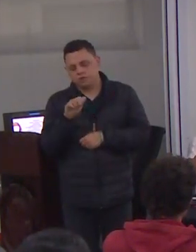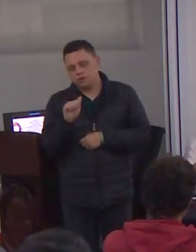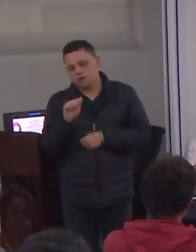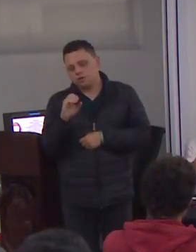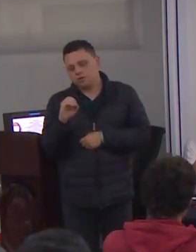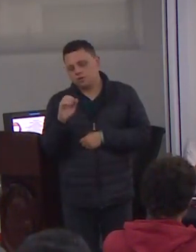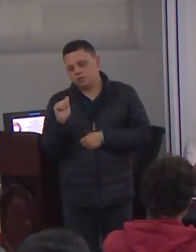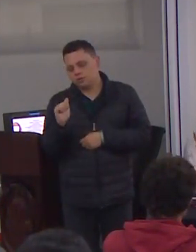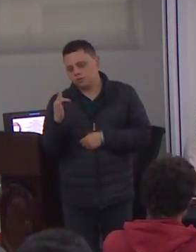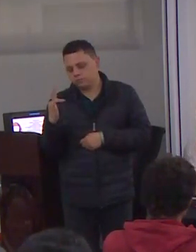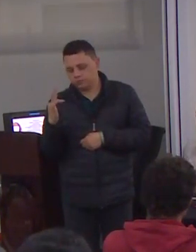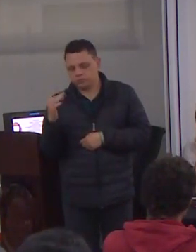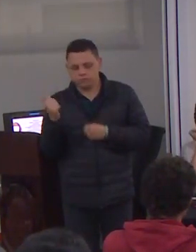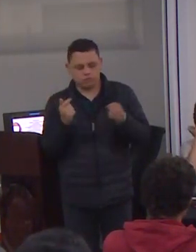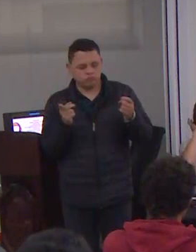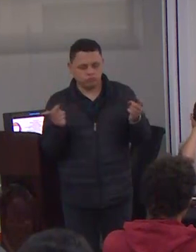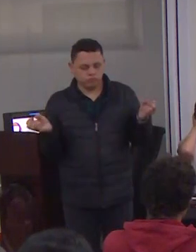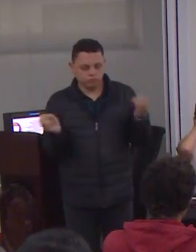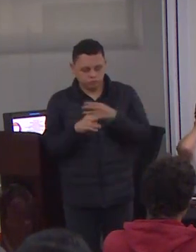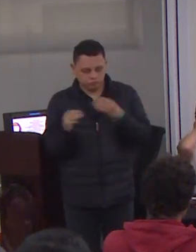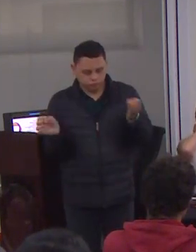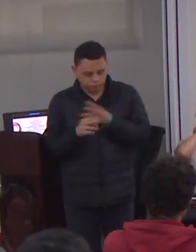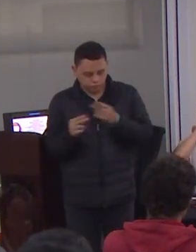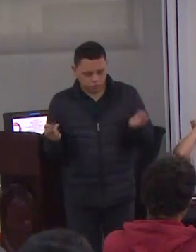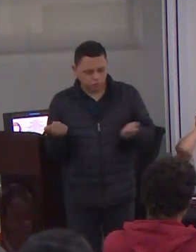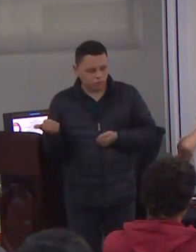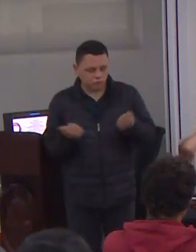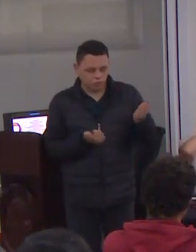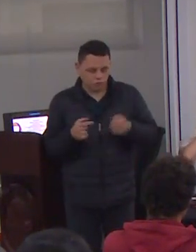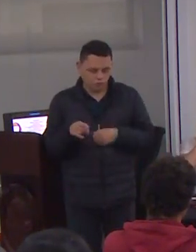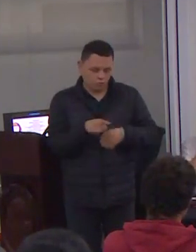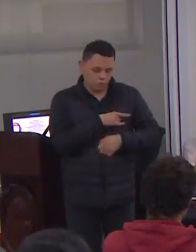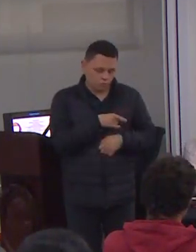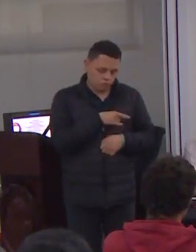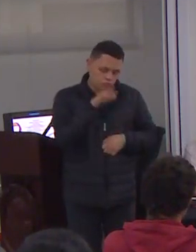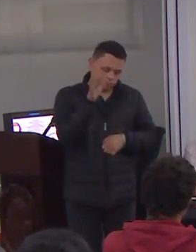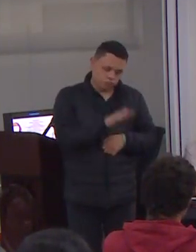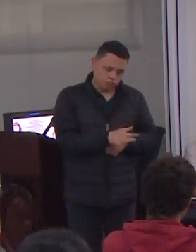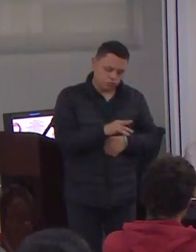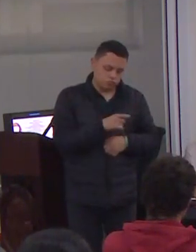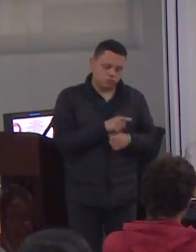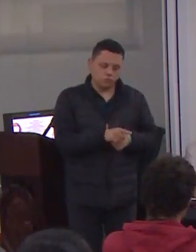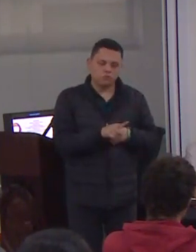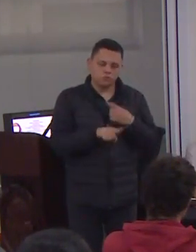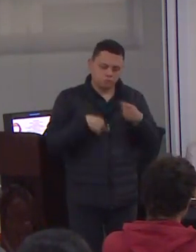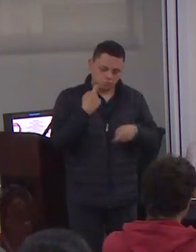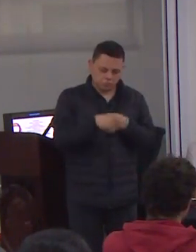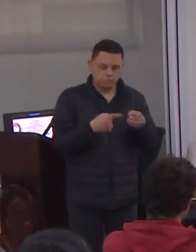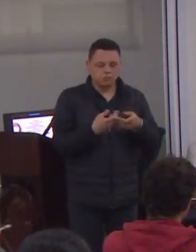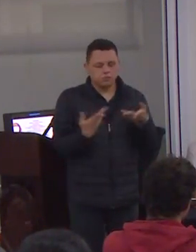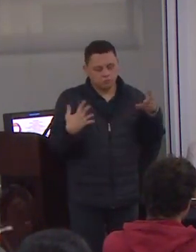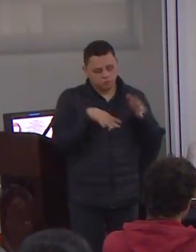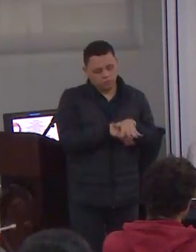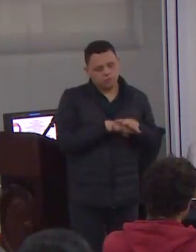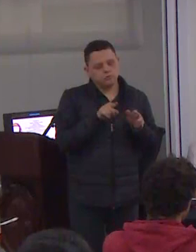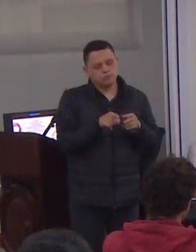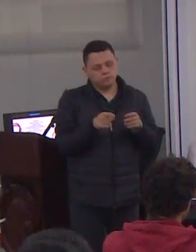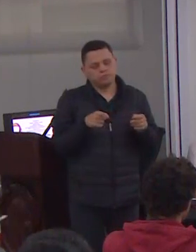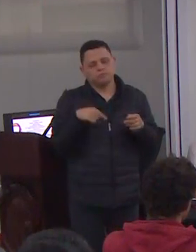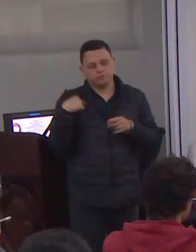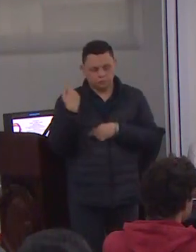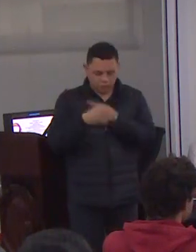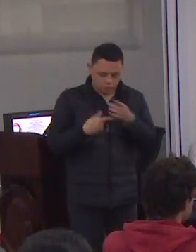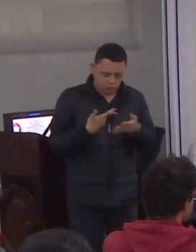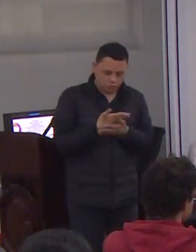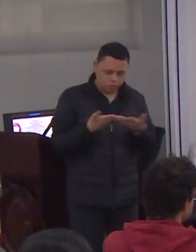porque es en ambas vías lo que son para la universidad trayectorias integrales y trayectorias